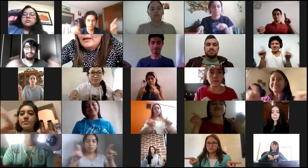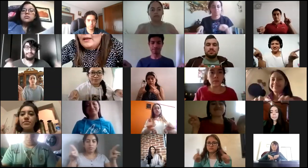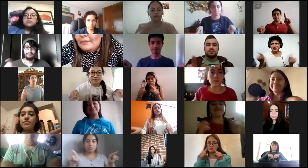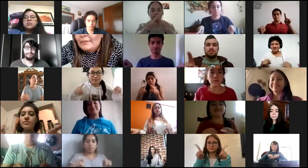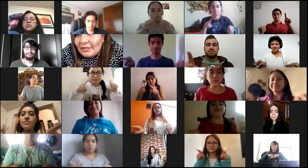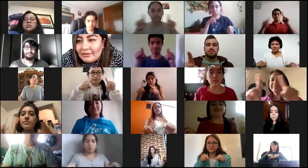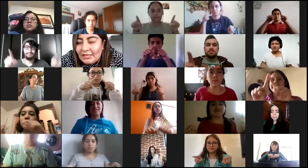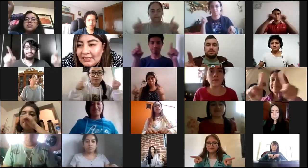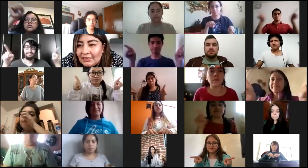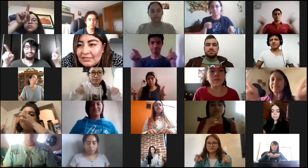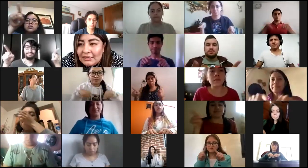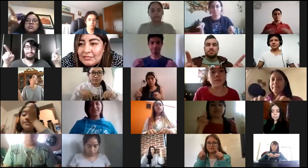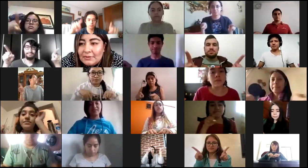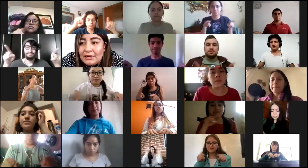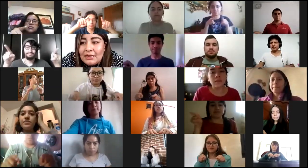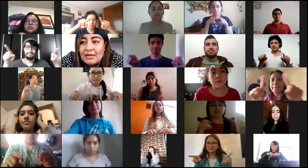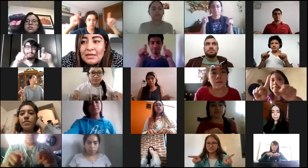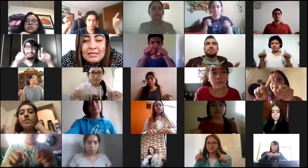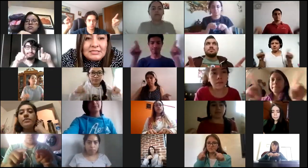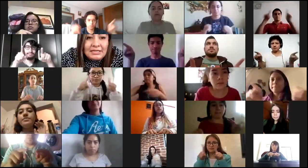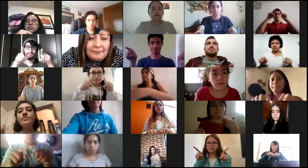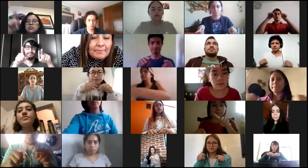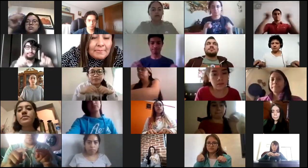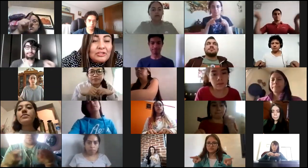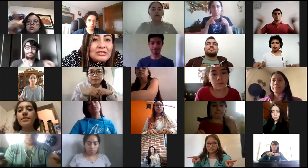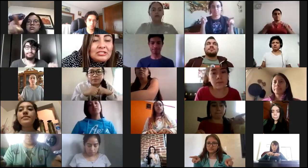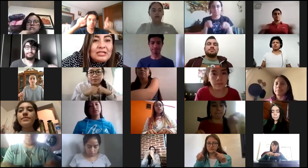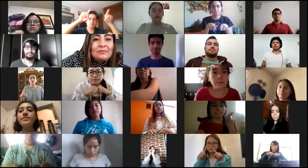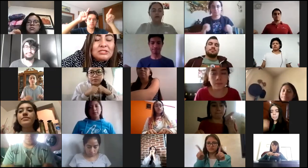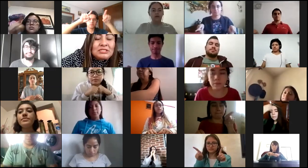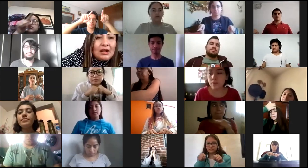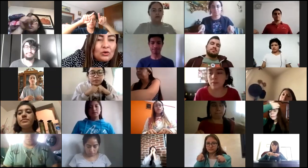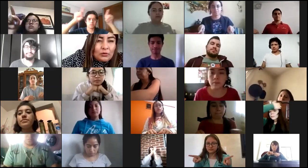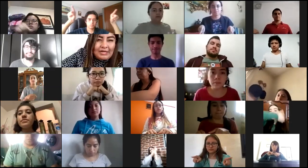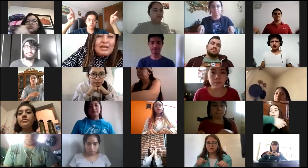Espérenme, porque tengo a alguien en sala de espera. ¿Sí? Entonces nos quedamos desde la Q, ¿vale? Q,